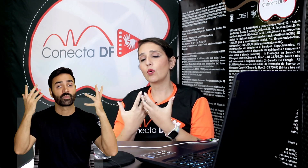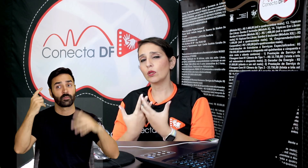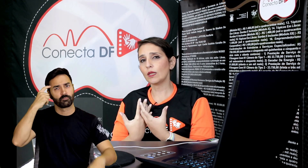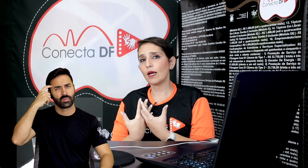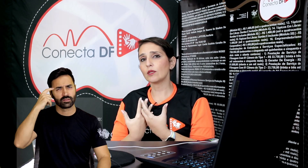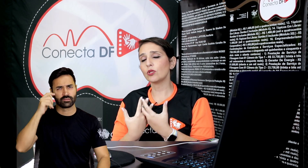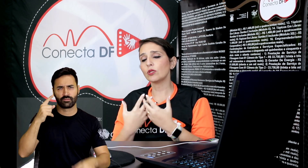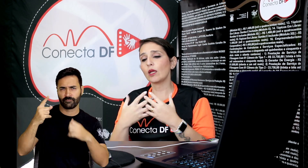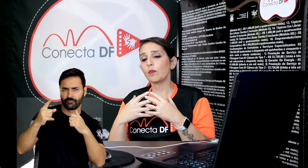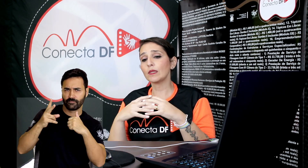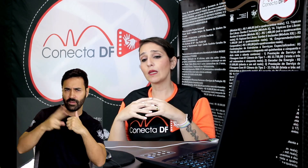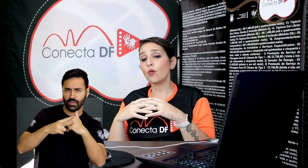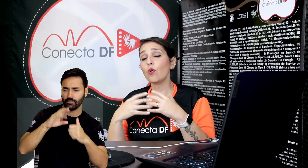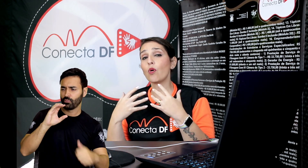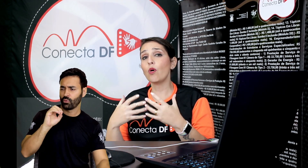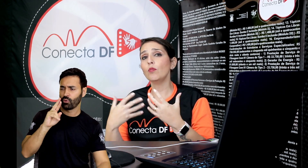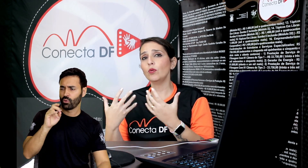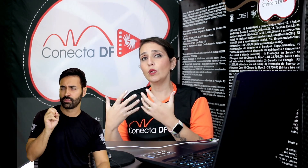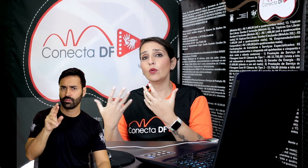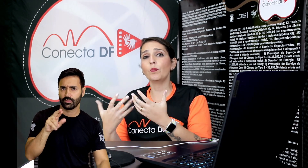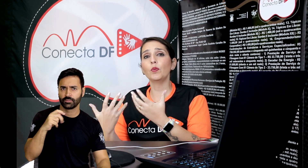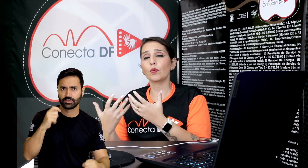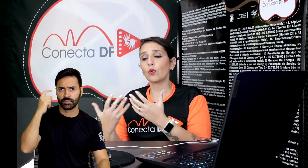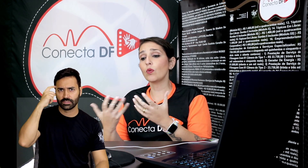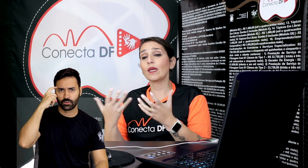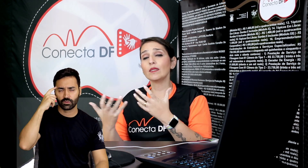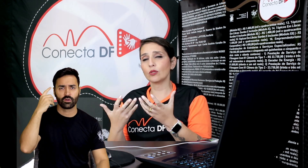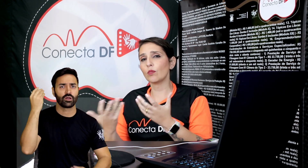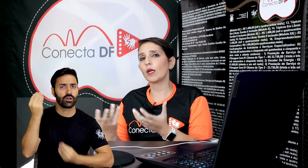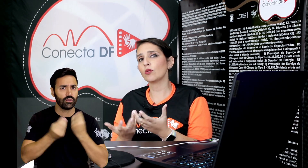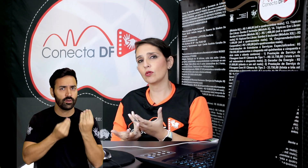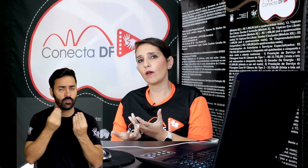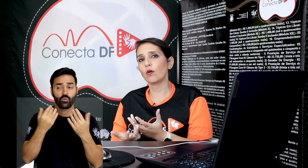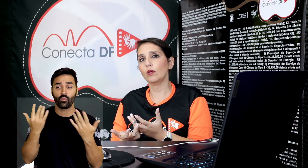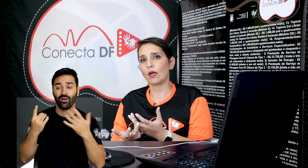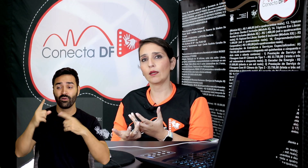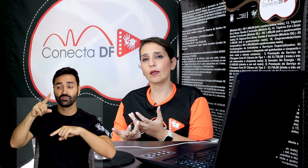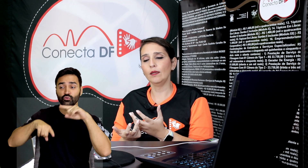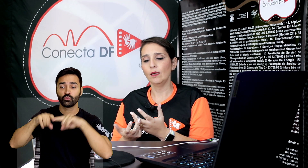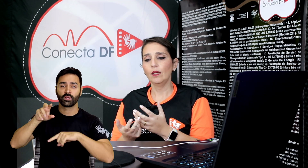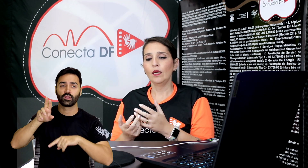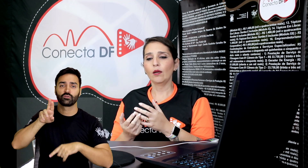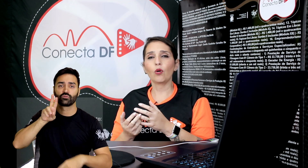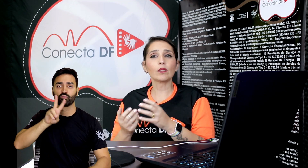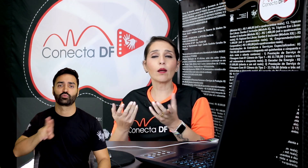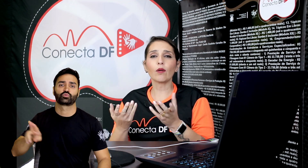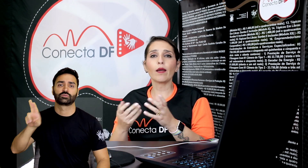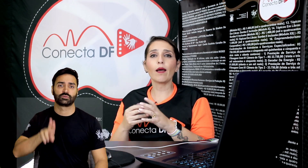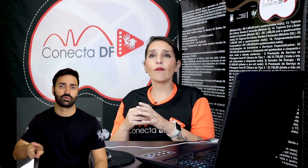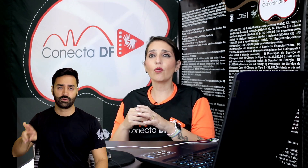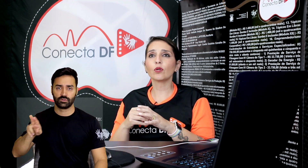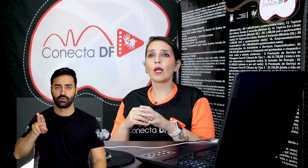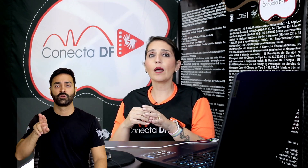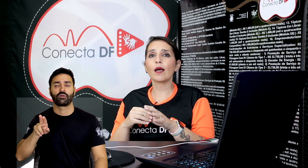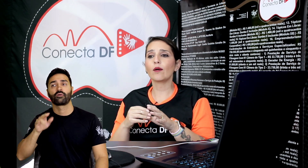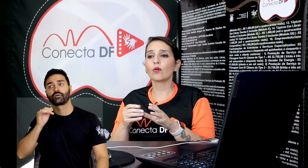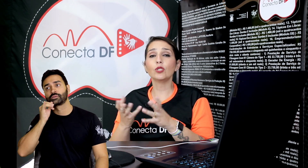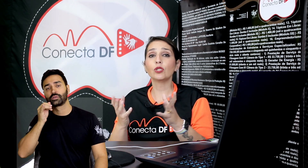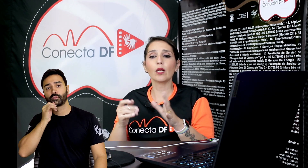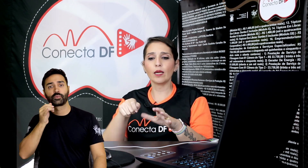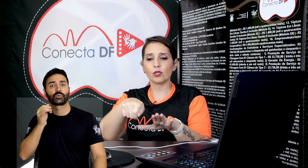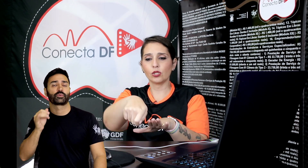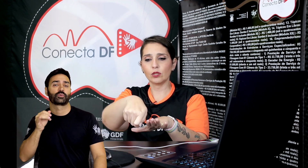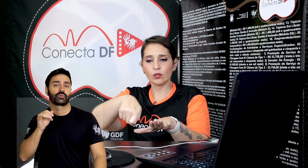verbo cortar, a gente tem que pensar o como e com que instrumento a gente vai cortar, né? Cortar, vou cortar